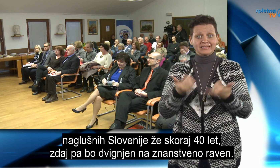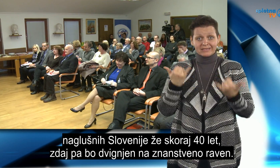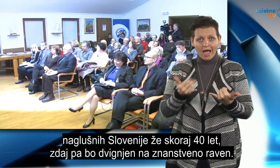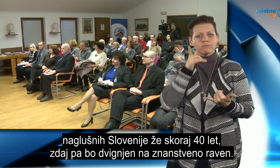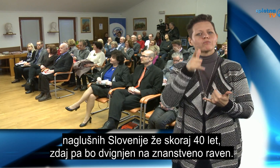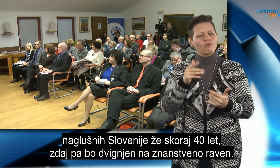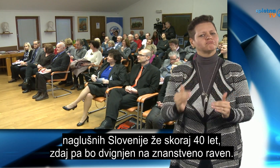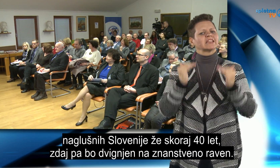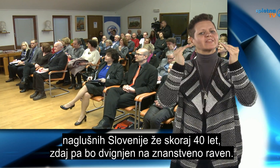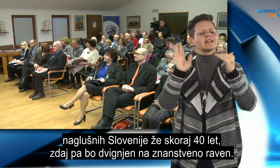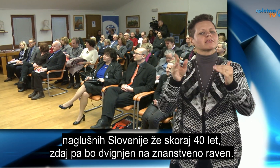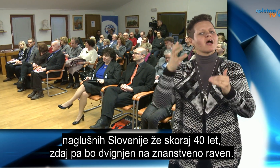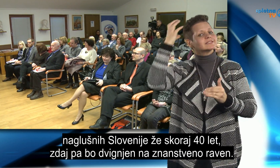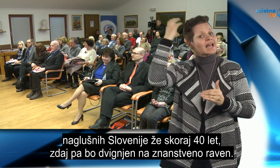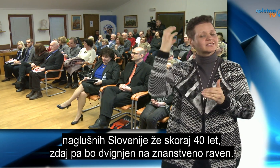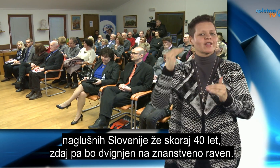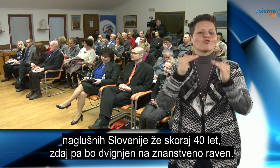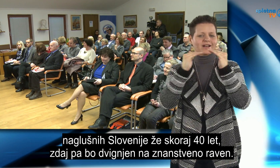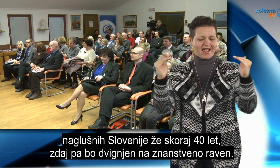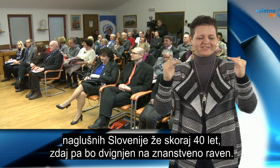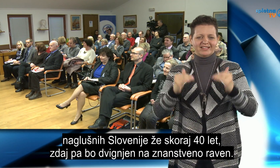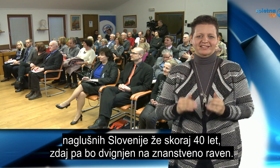let, zdaj pa bo dvignjen na znanstveno raven.